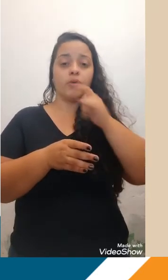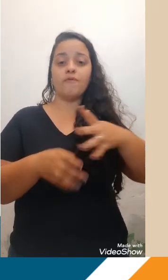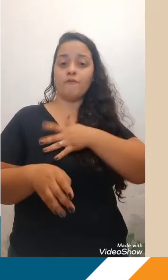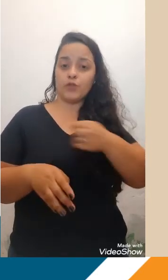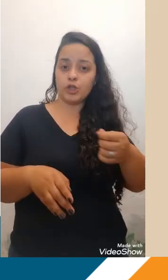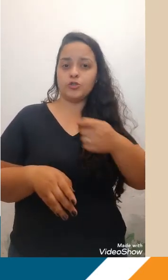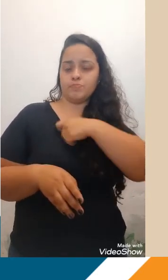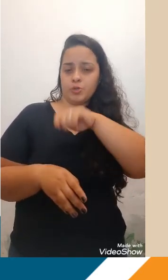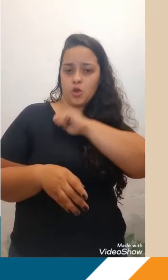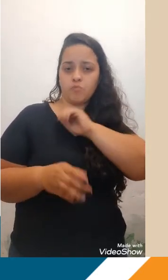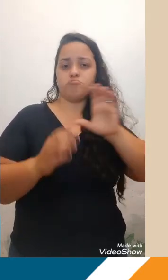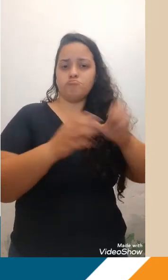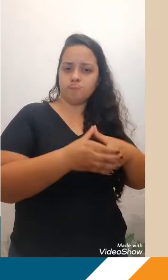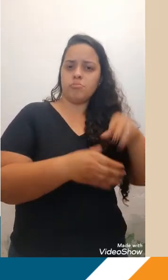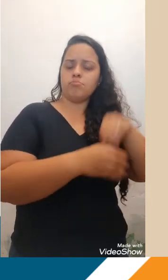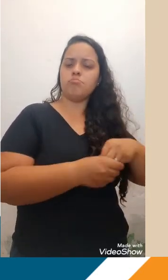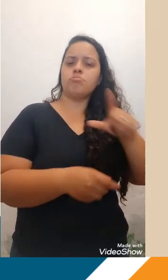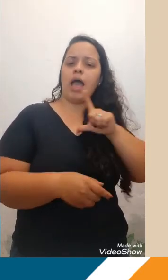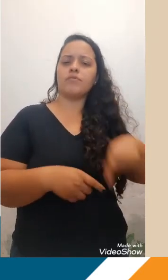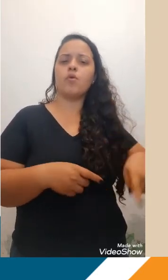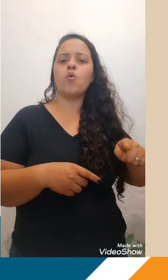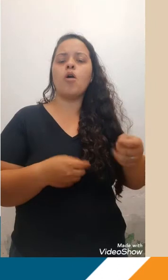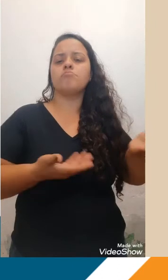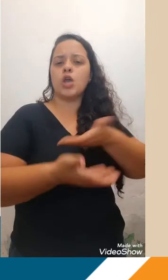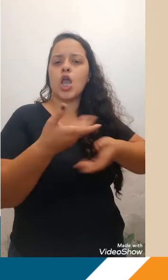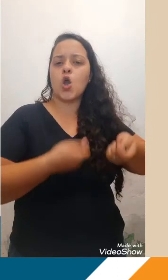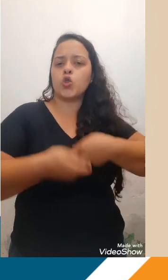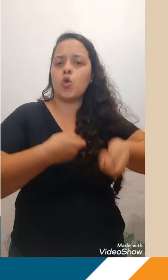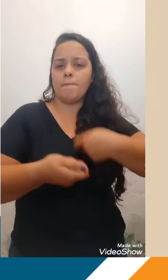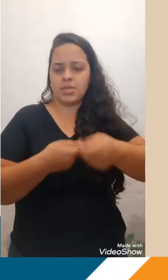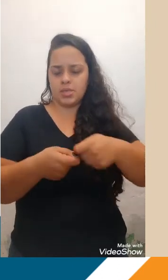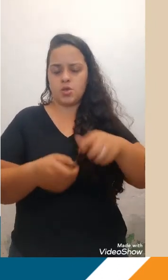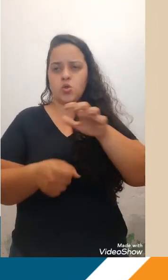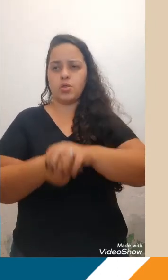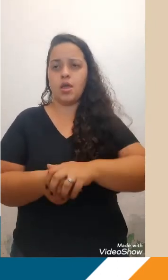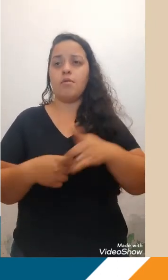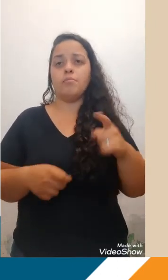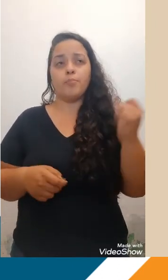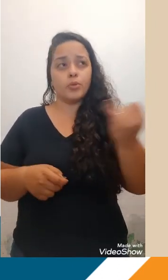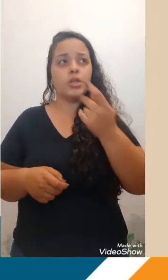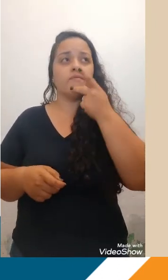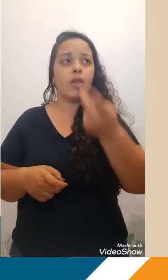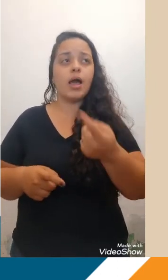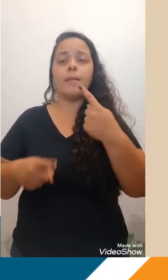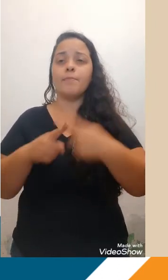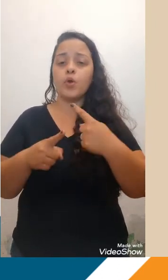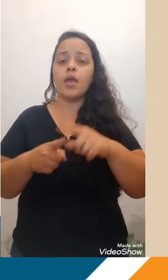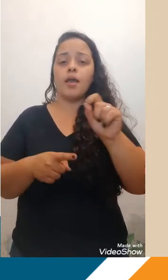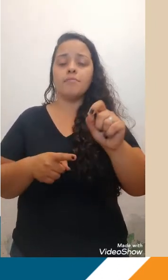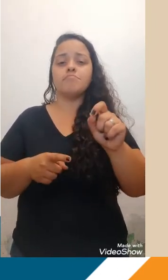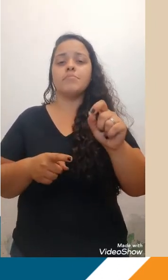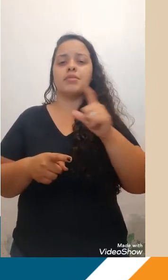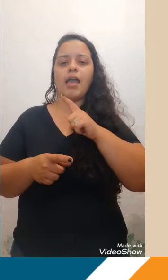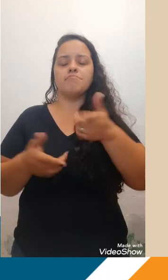que além de posses, estavam diretamente envolvidos com a economia colonial. É importante destacar isso porque o caráter